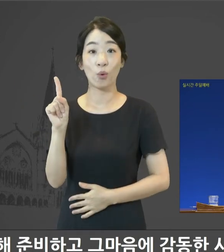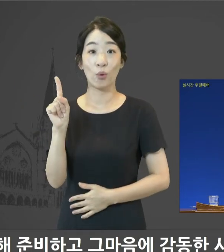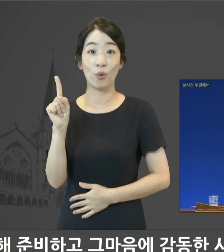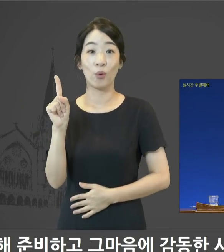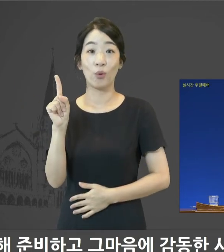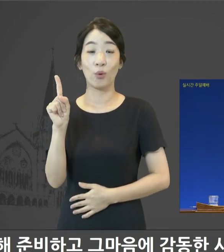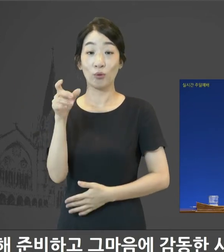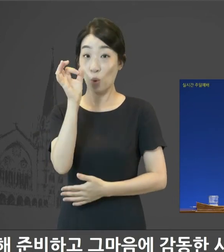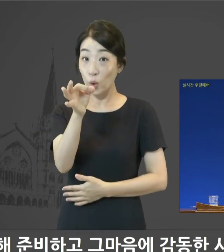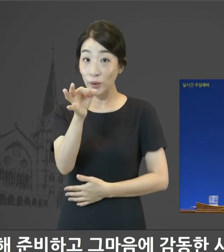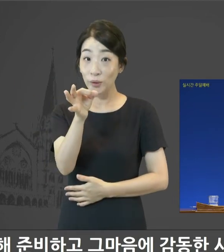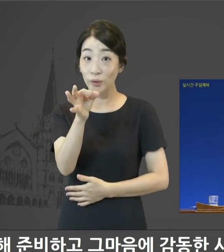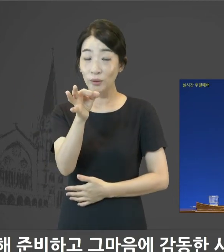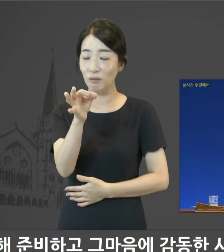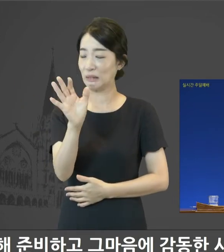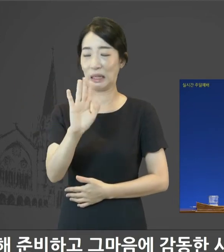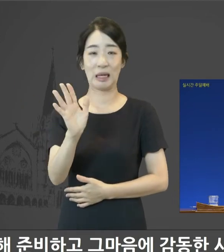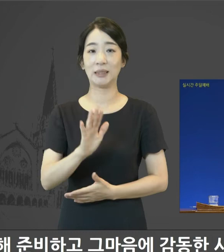돈이 아니죠.